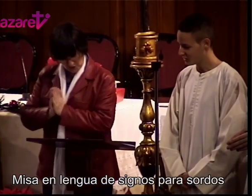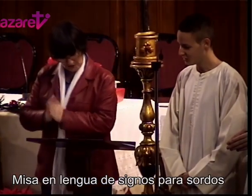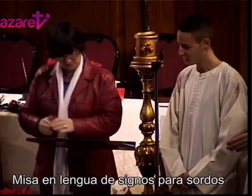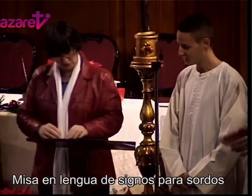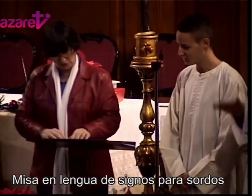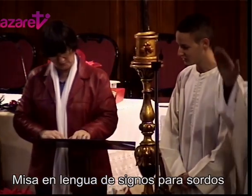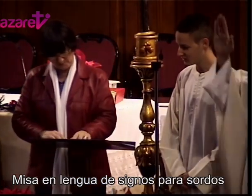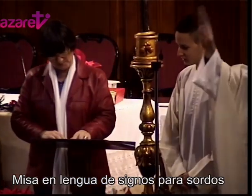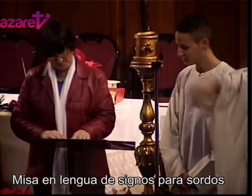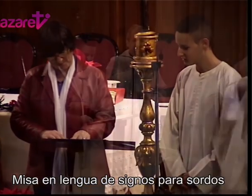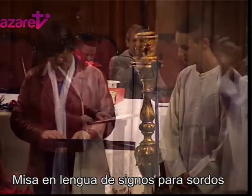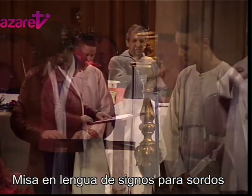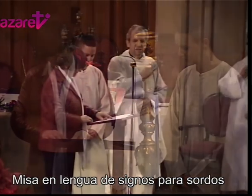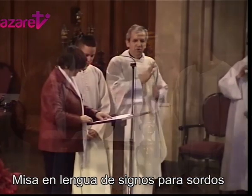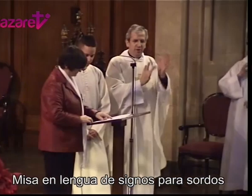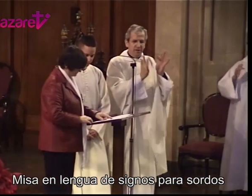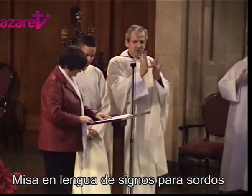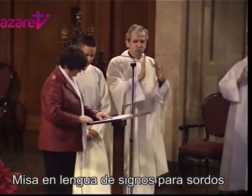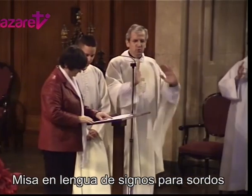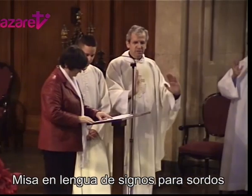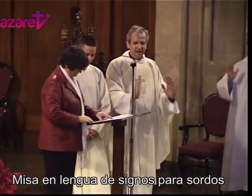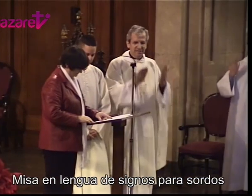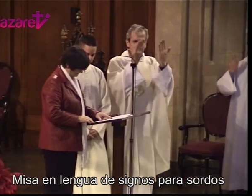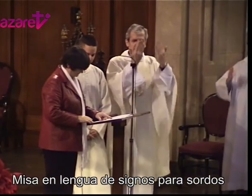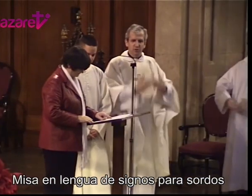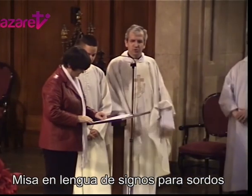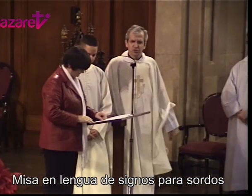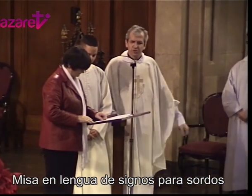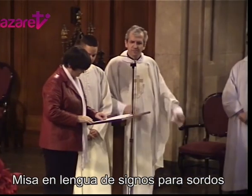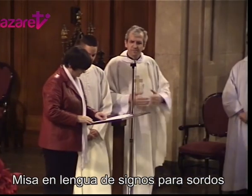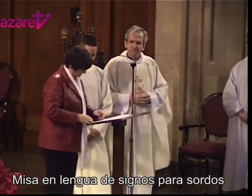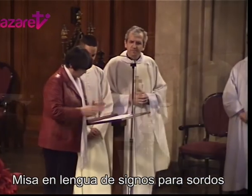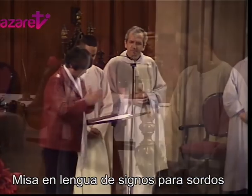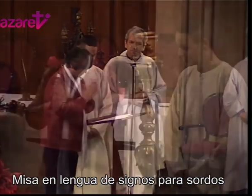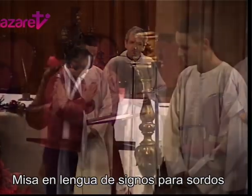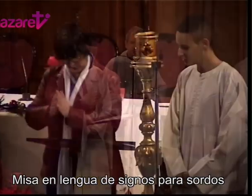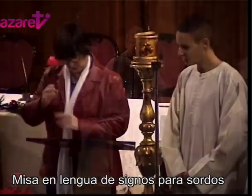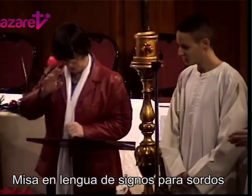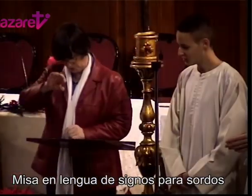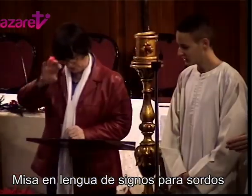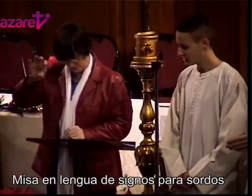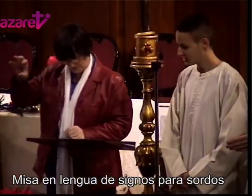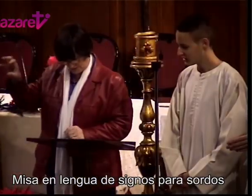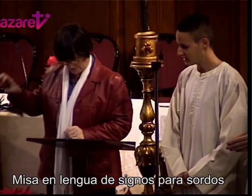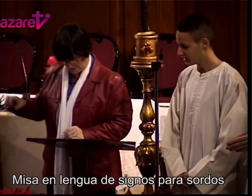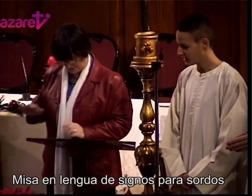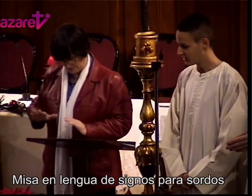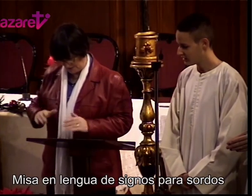Oremos. Ven, Señor Jesús, a salvarnos. Oremos por los países que están en guerra,